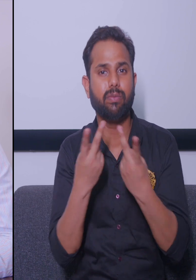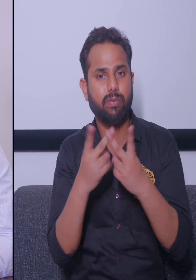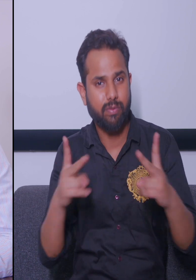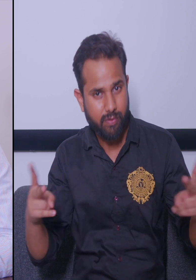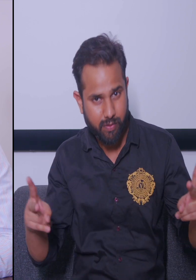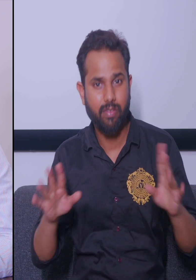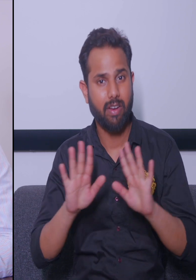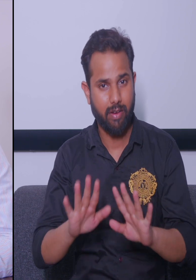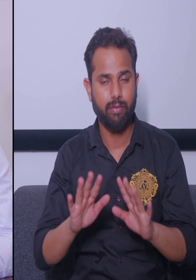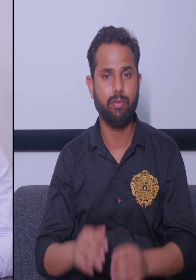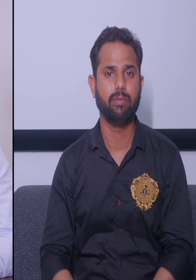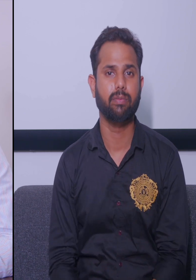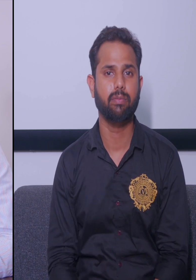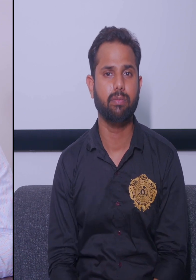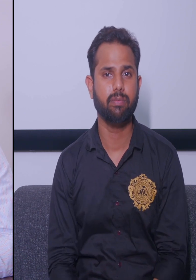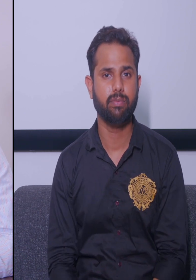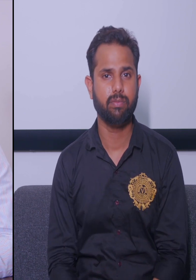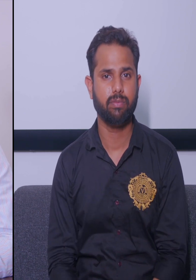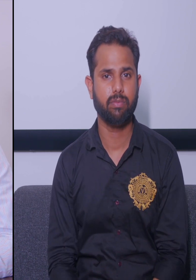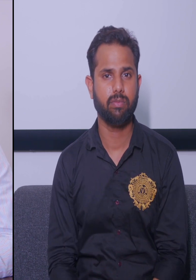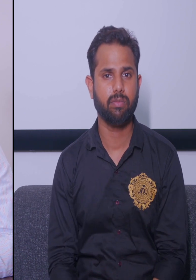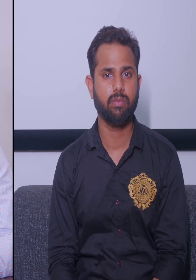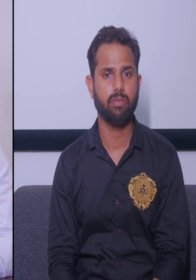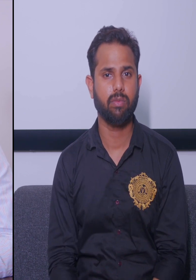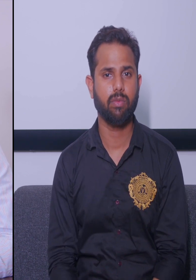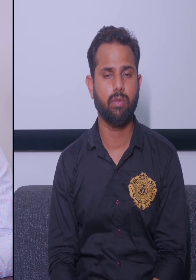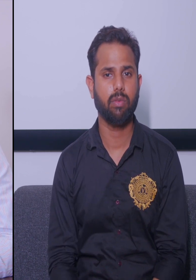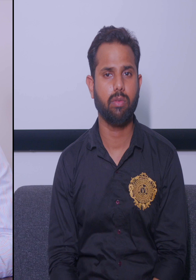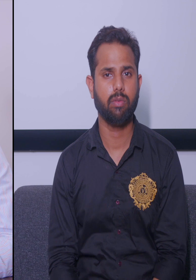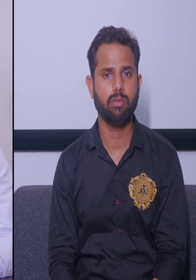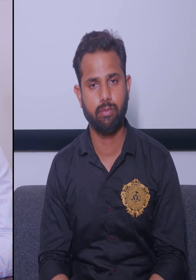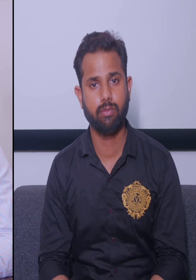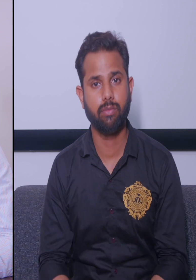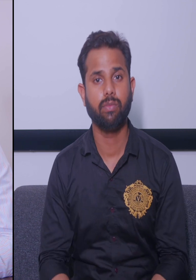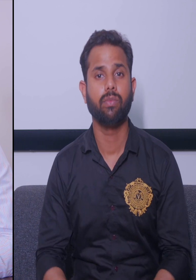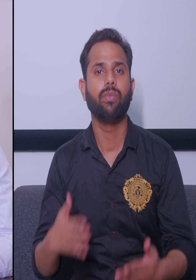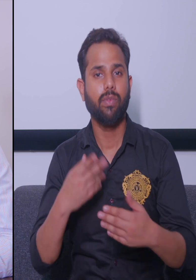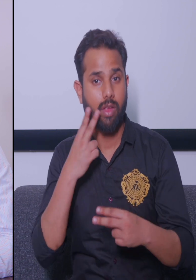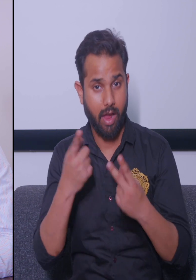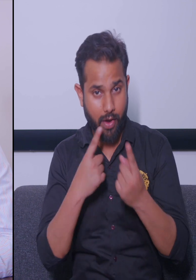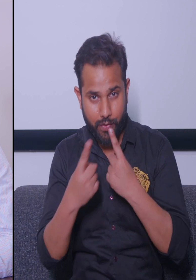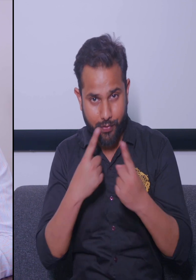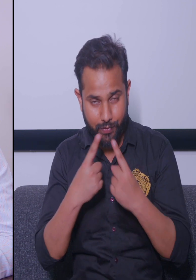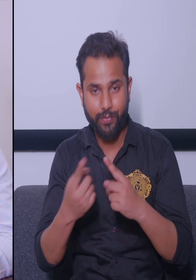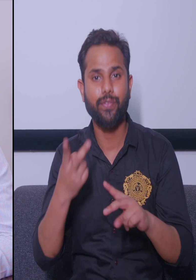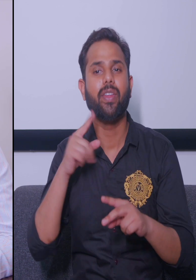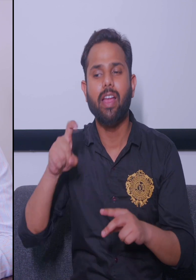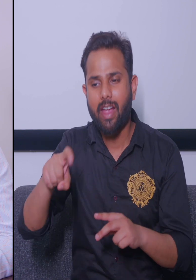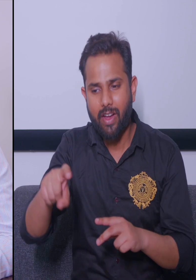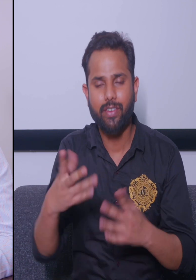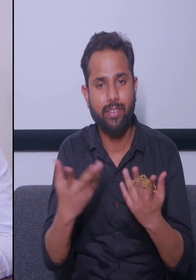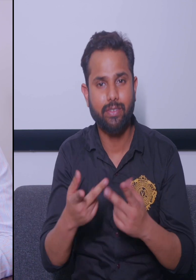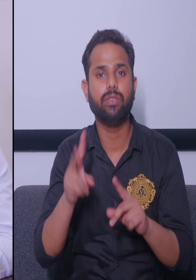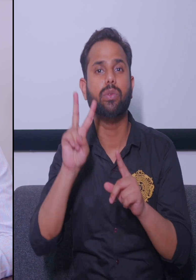ज़ोलिंगर एलिसन सिंड्रोम, उसमें बड़ा होता है और सीरम गैस्ट्रिन के टेस्ट के द्वारा हम इस बीमारी का पता लगा सकते हैं। अगर बात